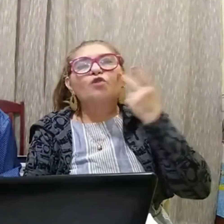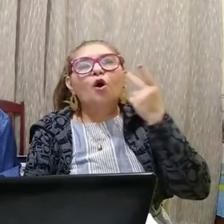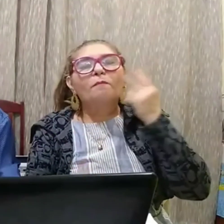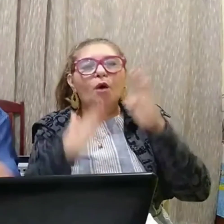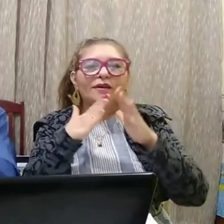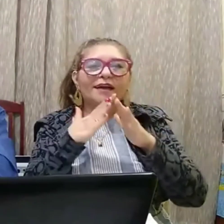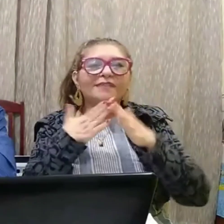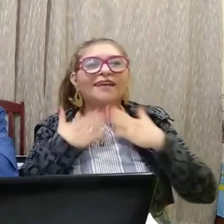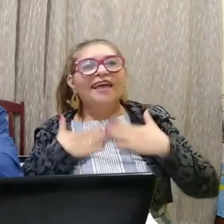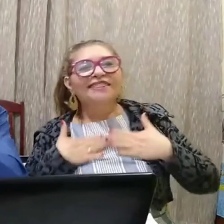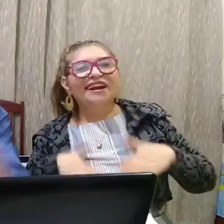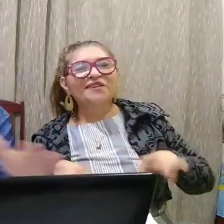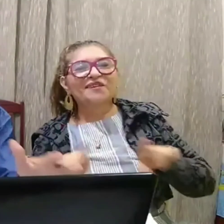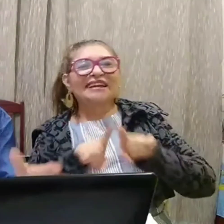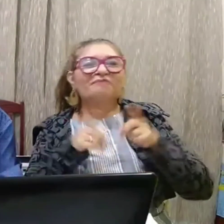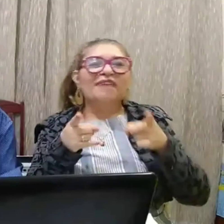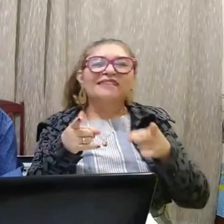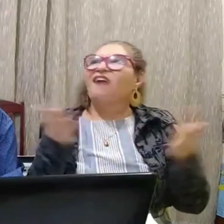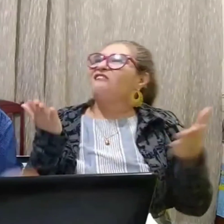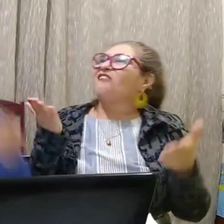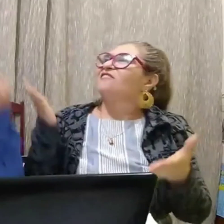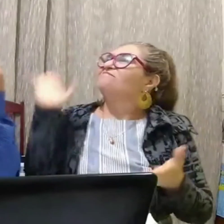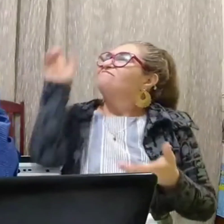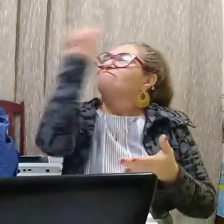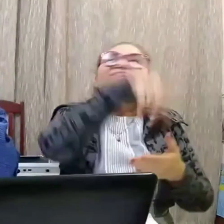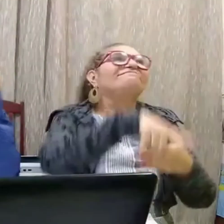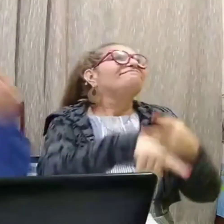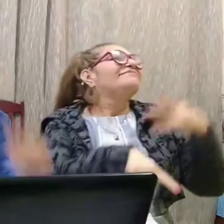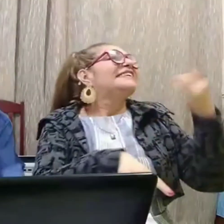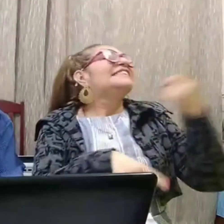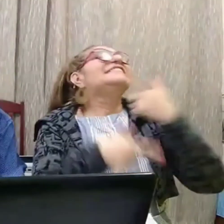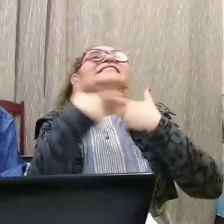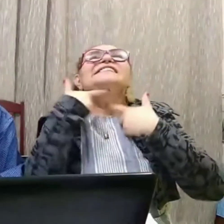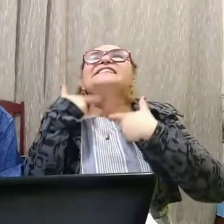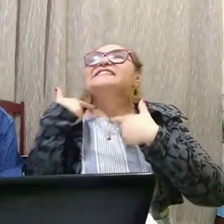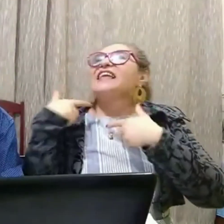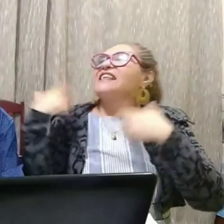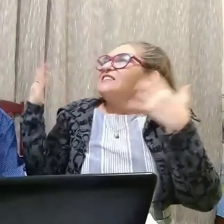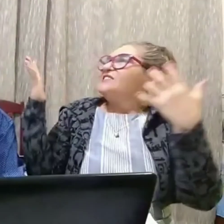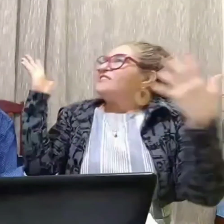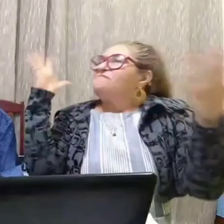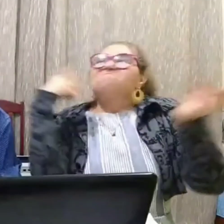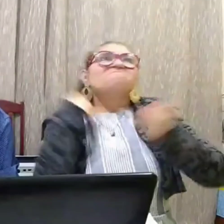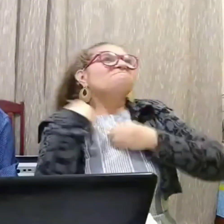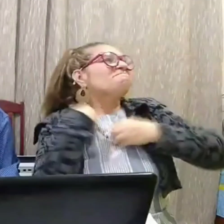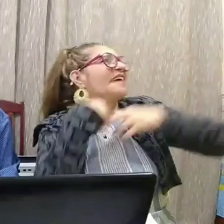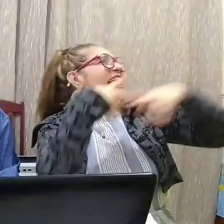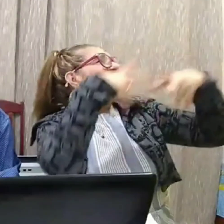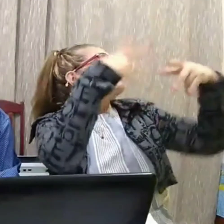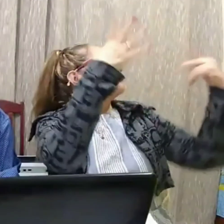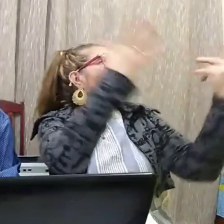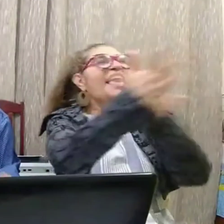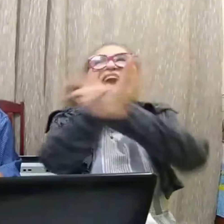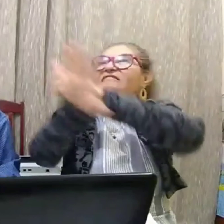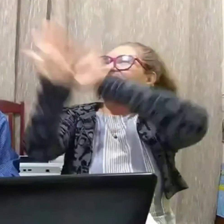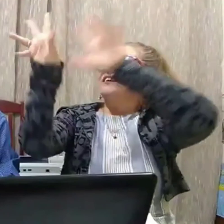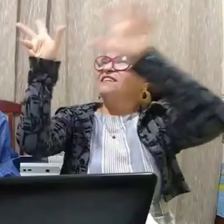mas agora ele começou a fazer todo tipo de pecado, vivendo de uma maneira dissoluta. Ele